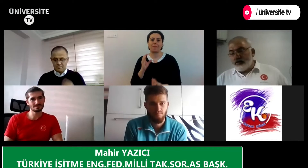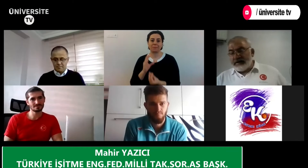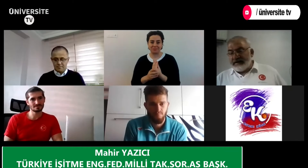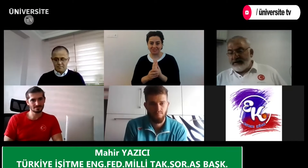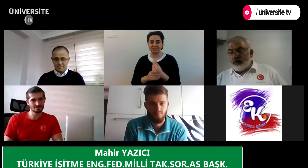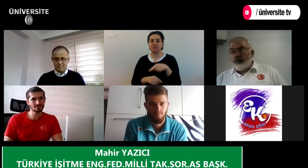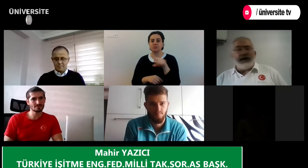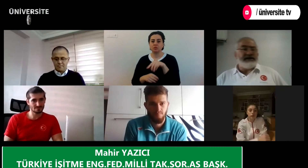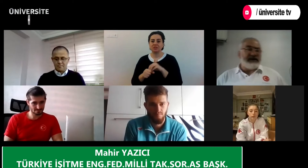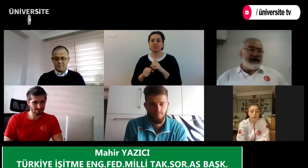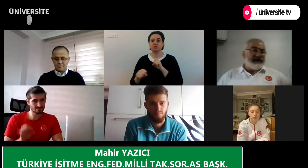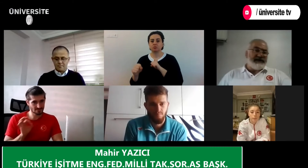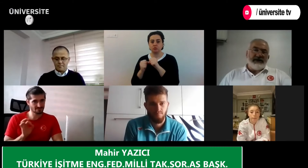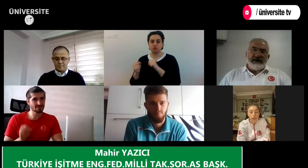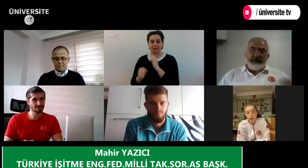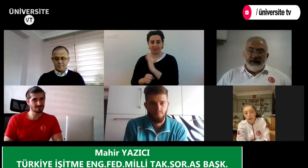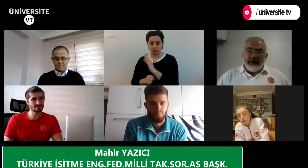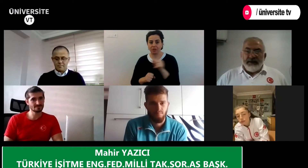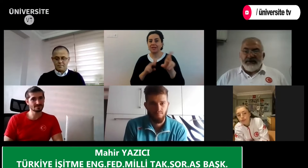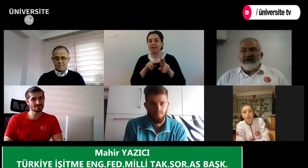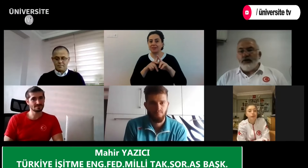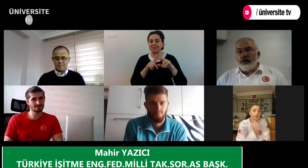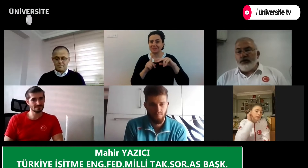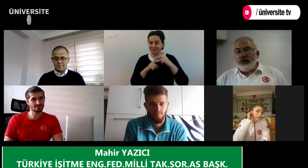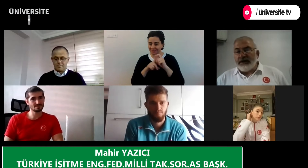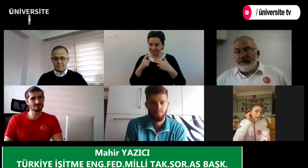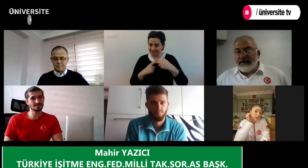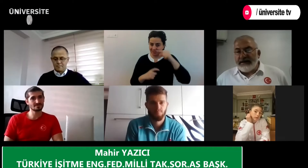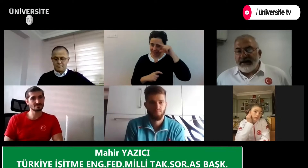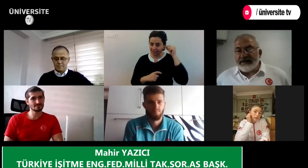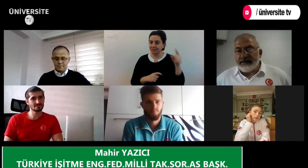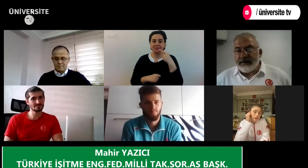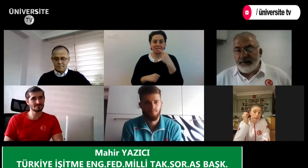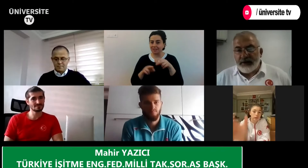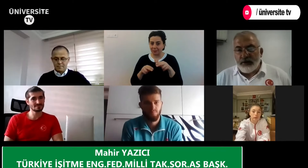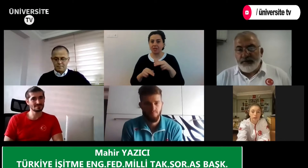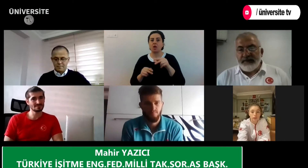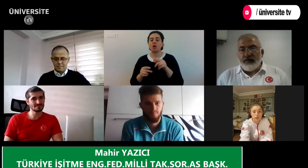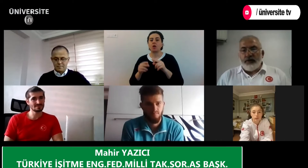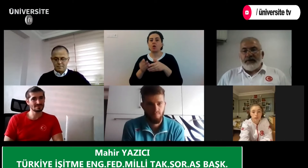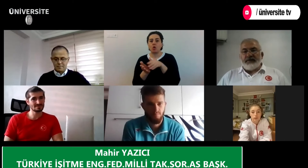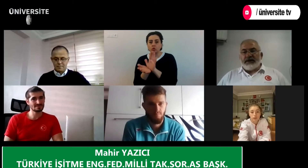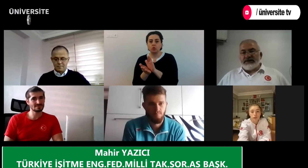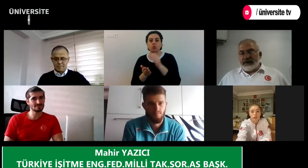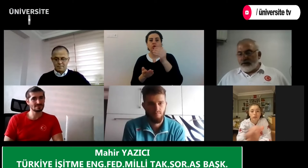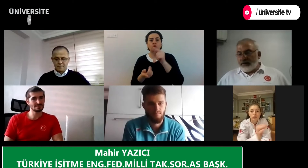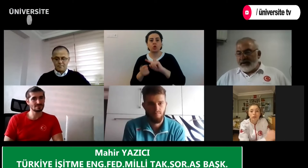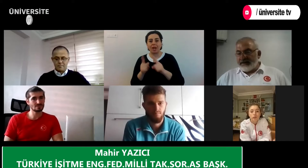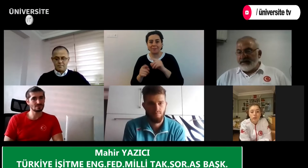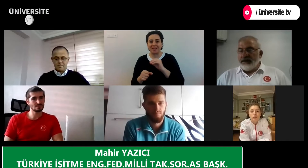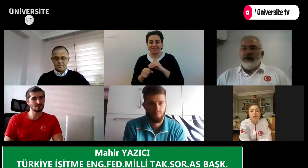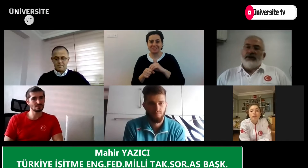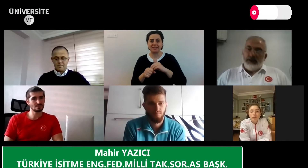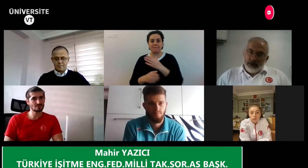birebir üzerindeyiz. Onun haricinde Kadir'in dediği gibi biz de ödül yönetmeliği diğer paralimpik ve olimpik branşlara göre